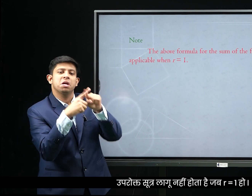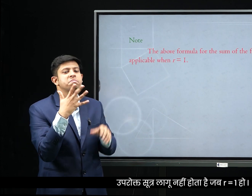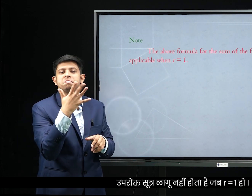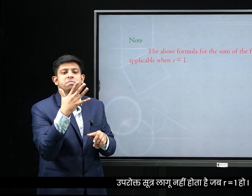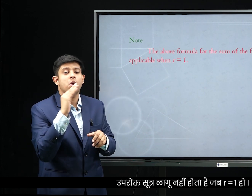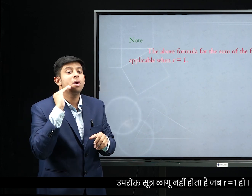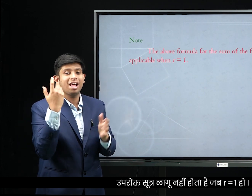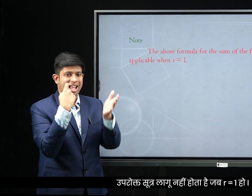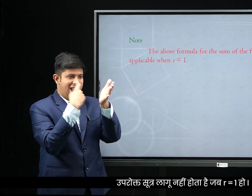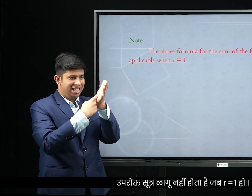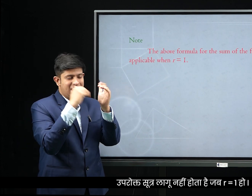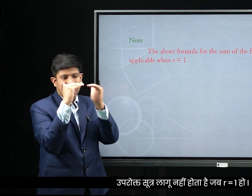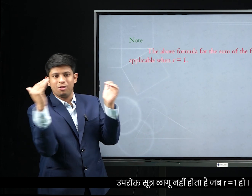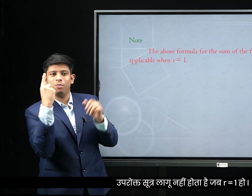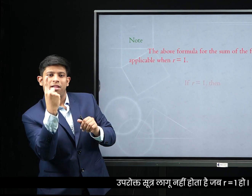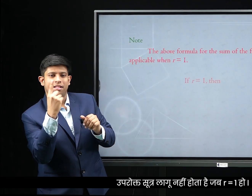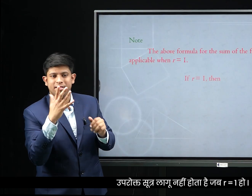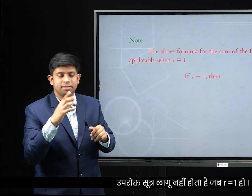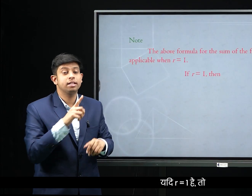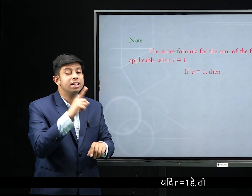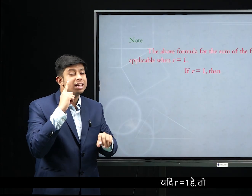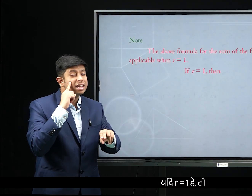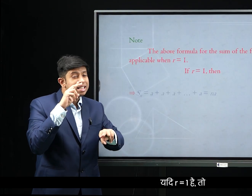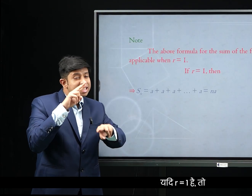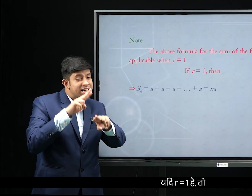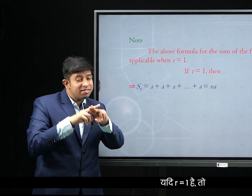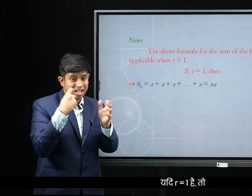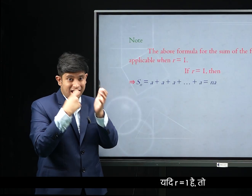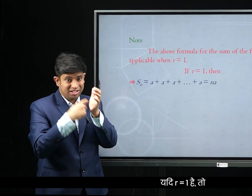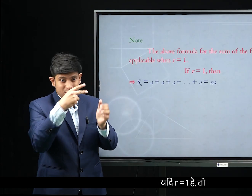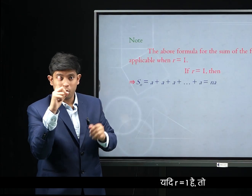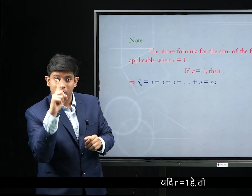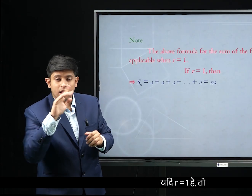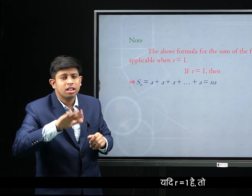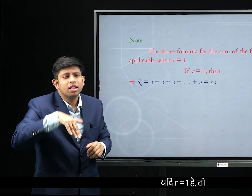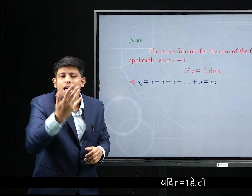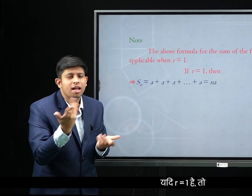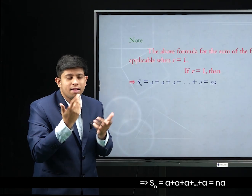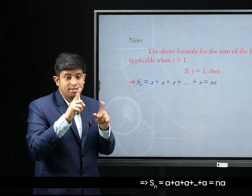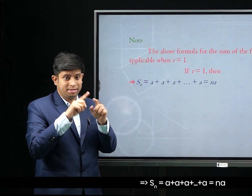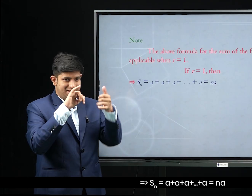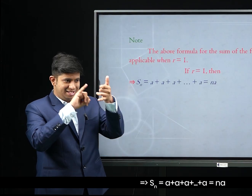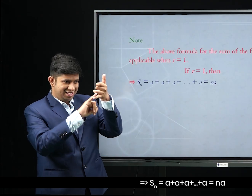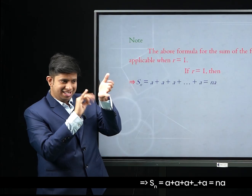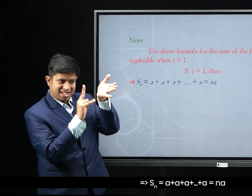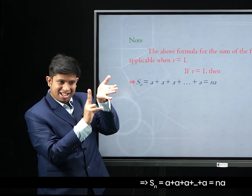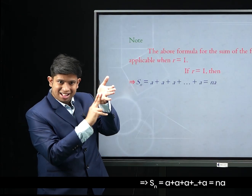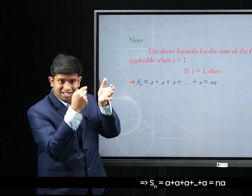होता है जब r इज इक्वल 1 हो। यदि r इज इक्वल 1 है तो Sn इज इक्वल a